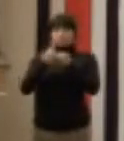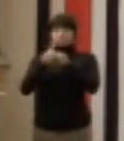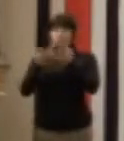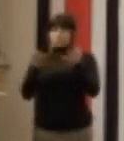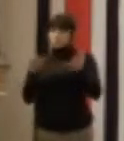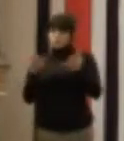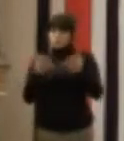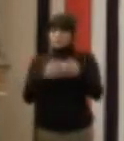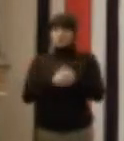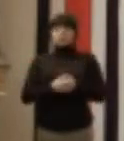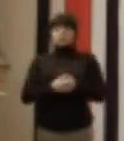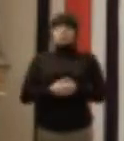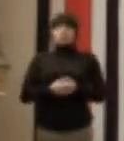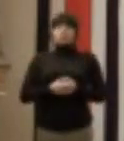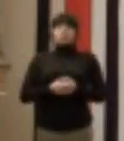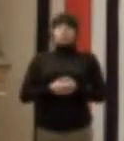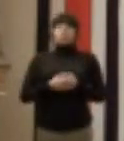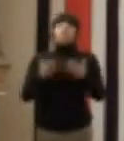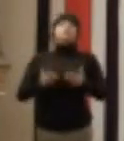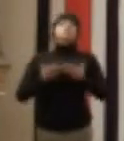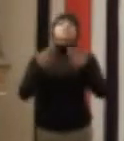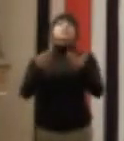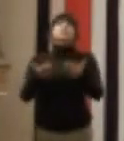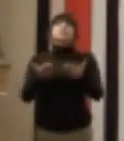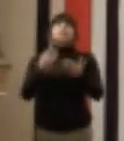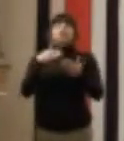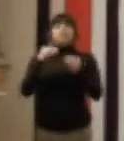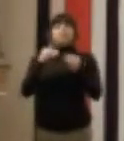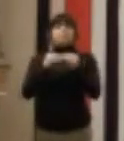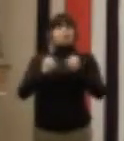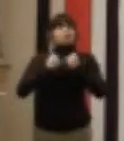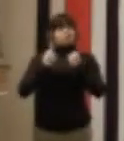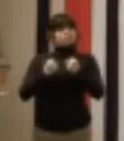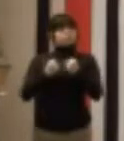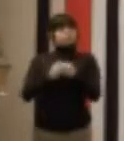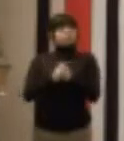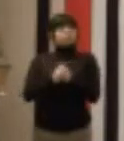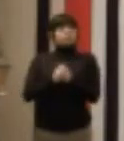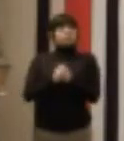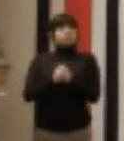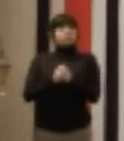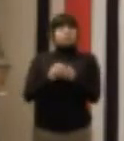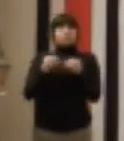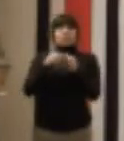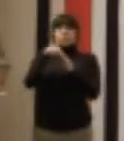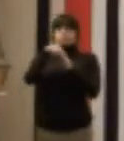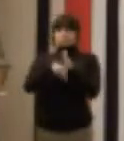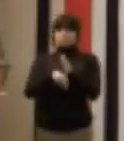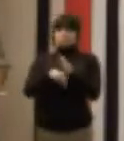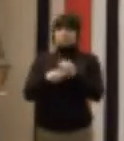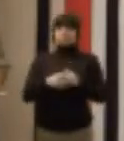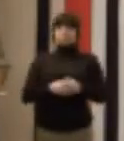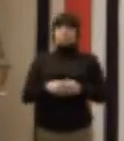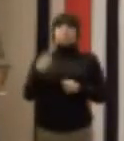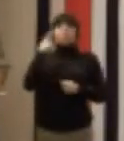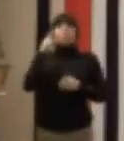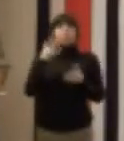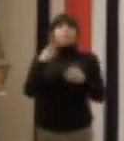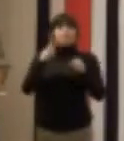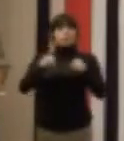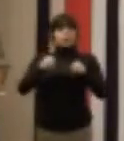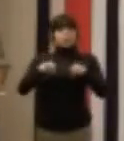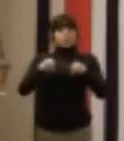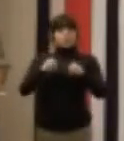públicas les da una solidez muy profunda para